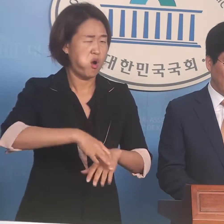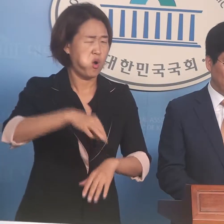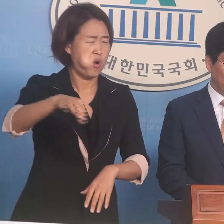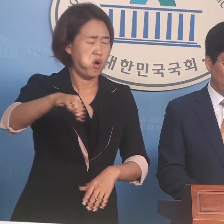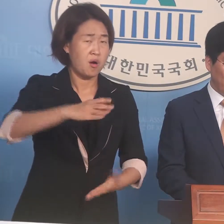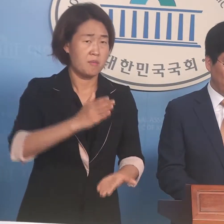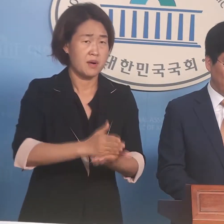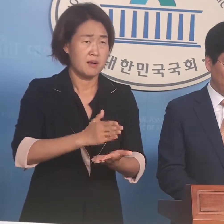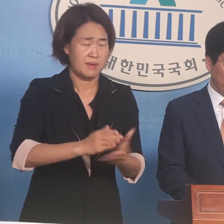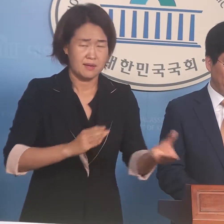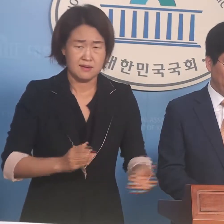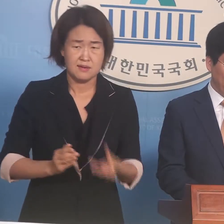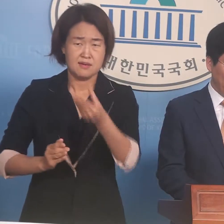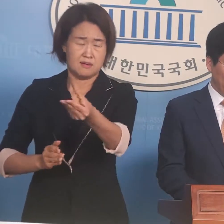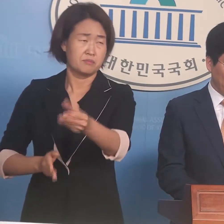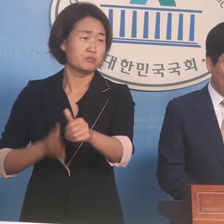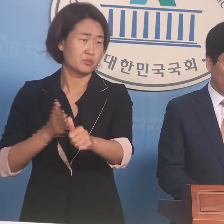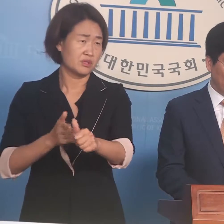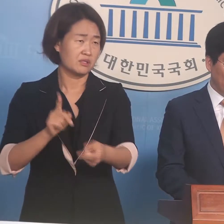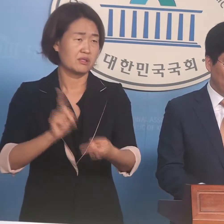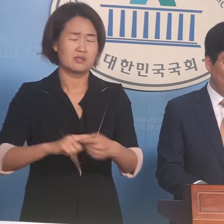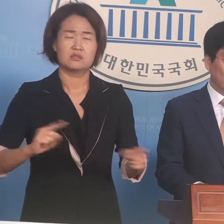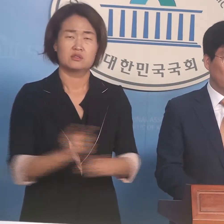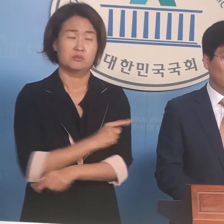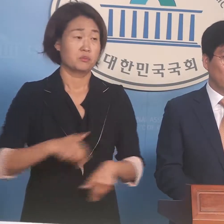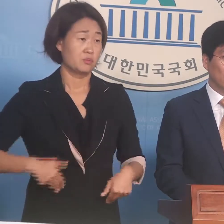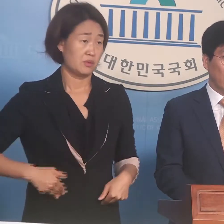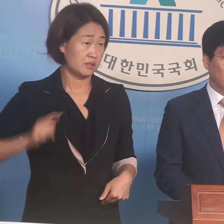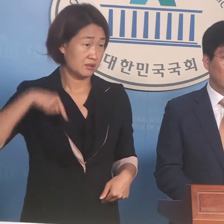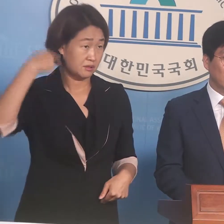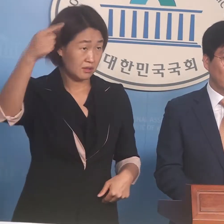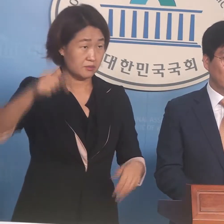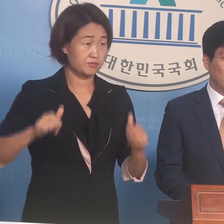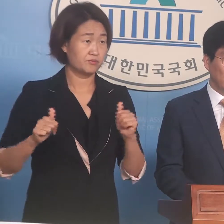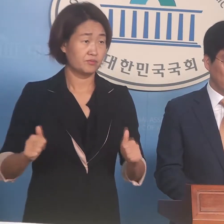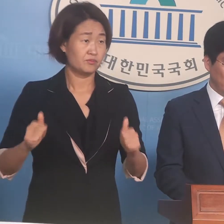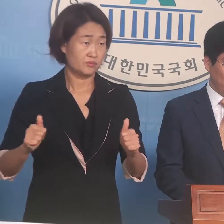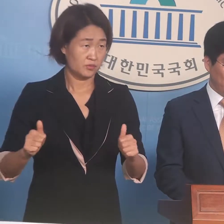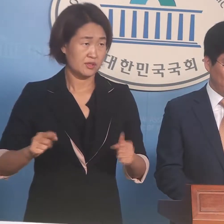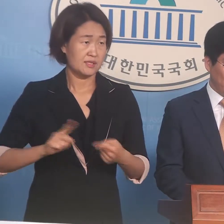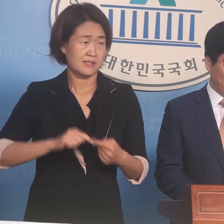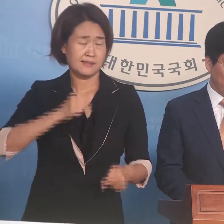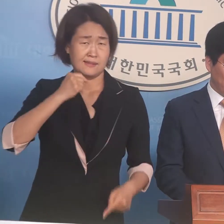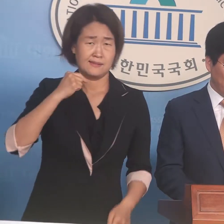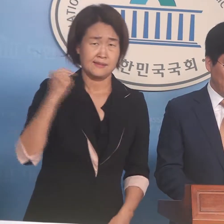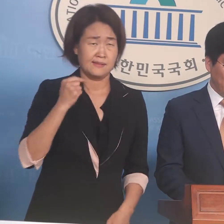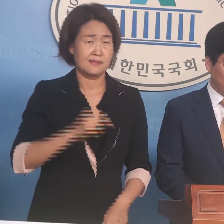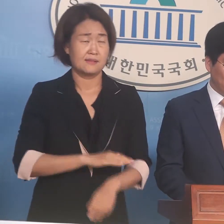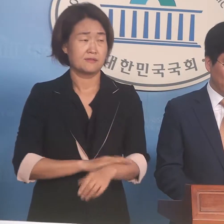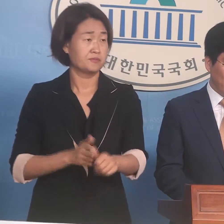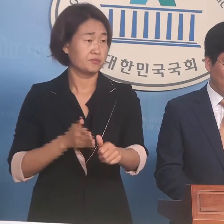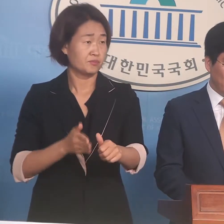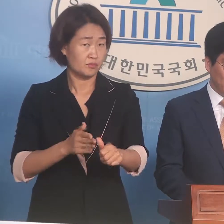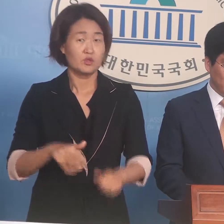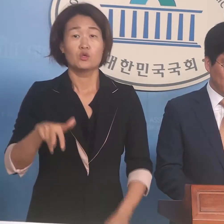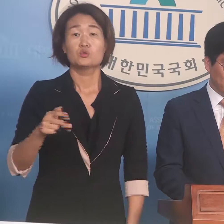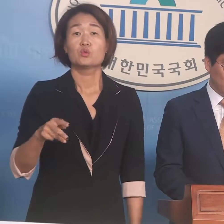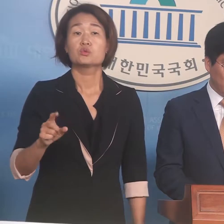관행이 개선되어야 합니다. 다음으로 소송 대응을 철저히 해주시기 바랍니다.